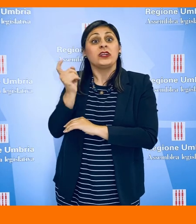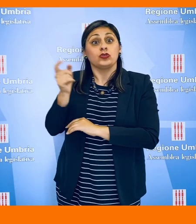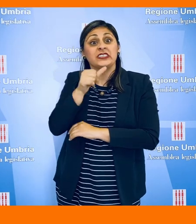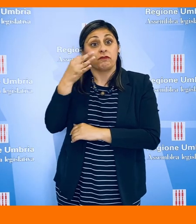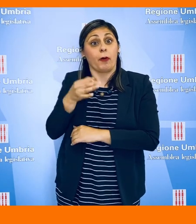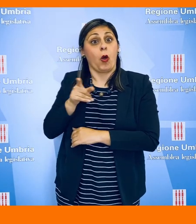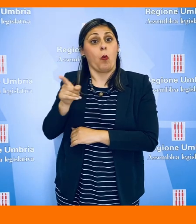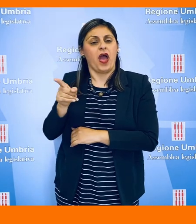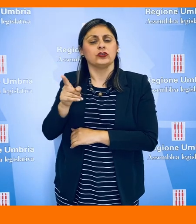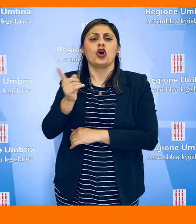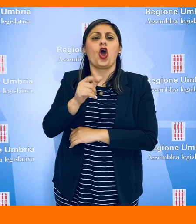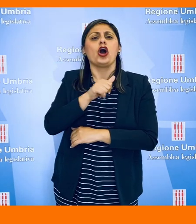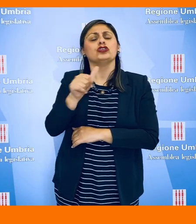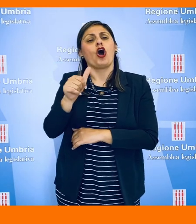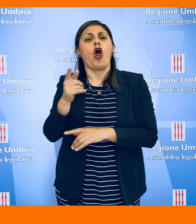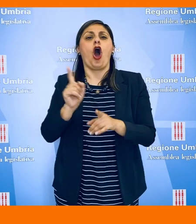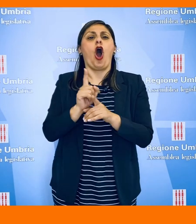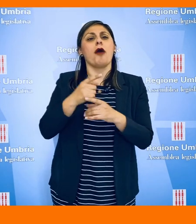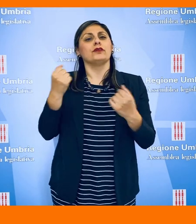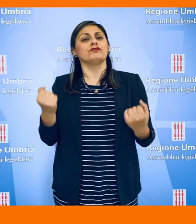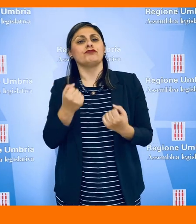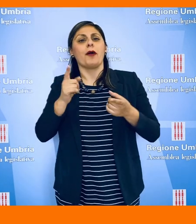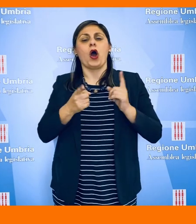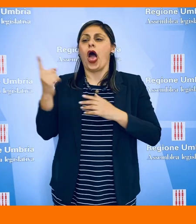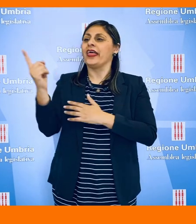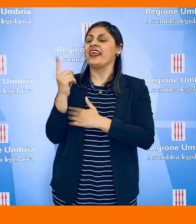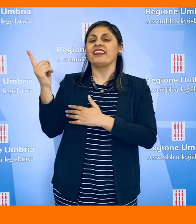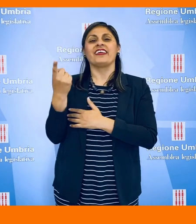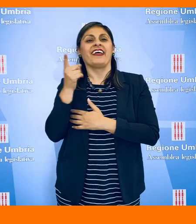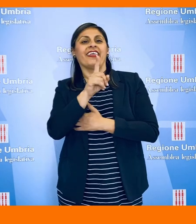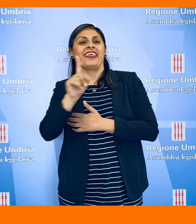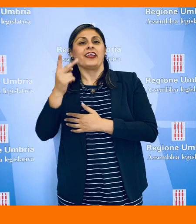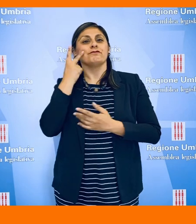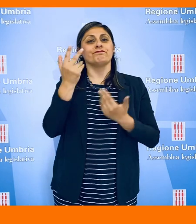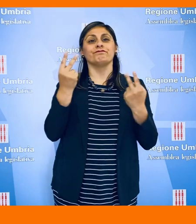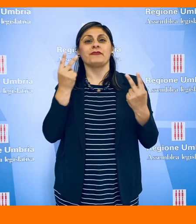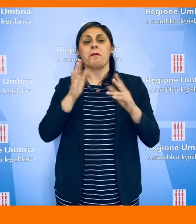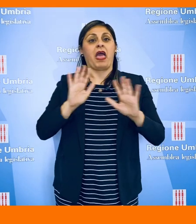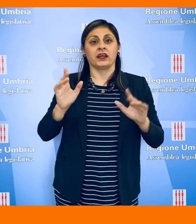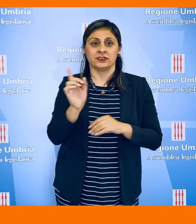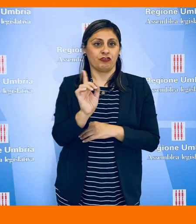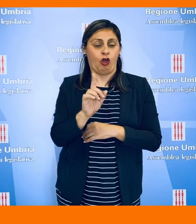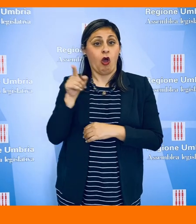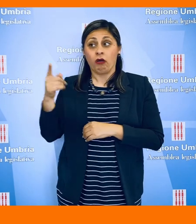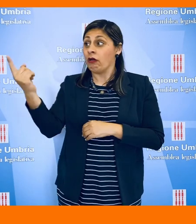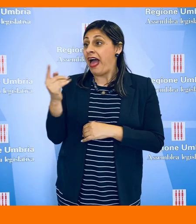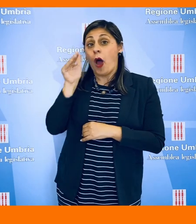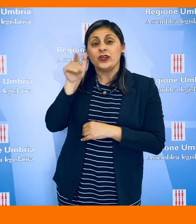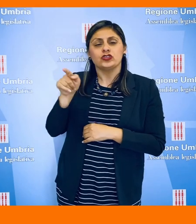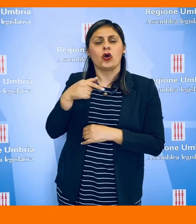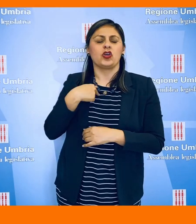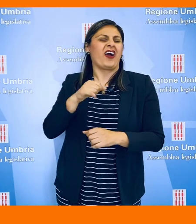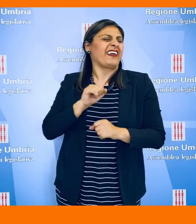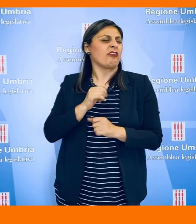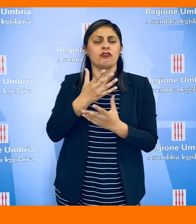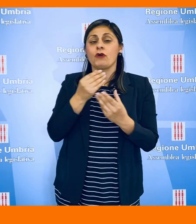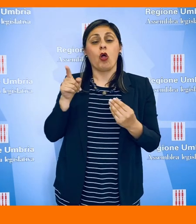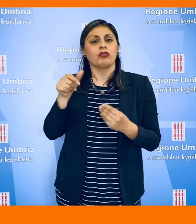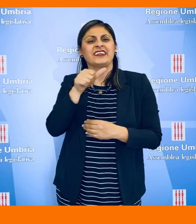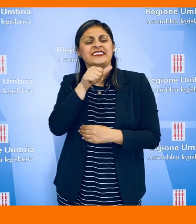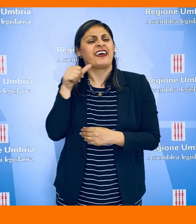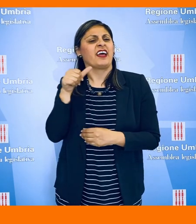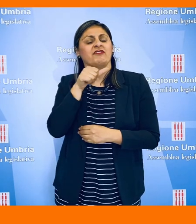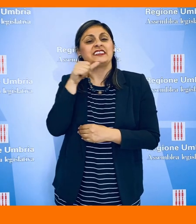solo uno spot per i politici o per l'audito di turno, ma sono, e sempre più ci credo a questo, che sono